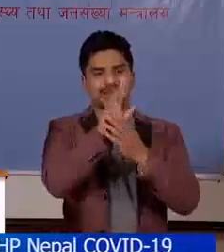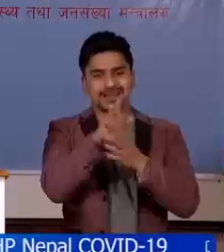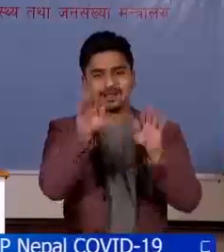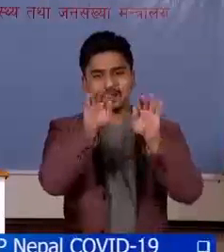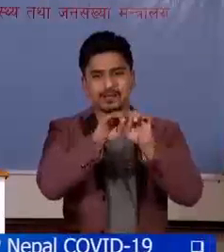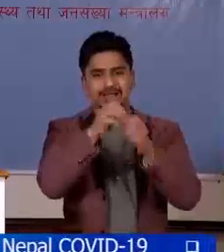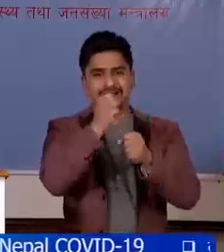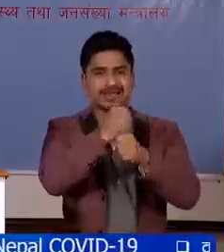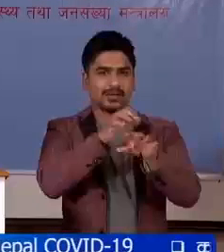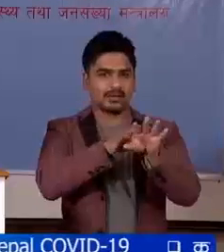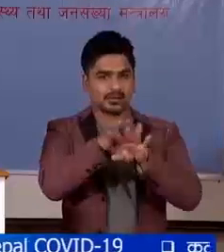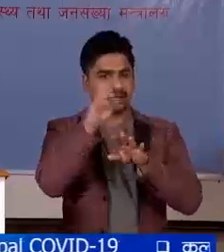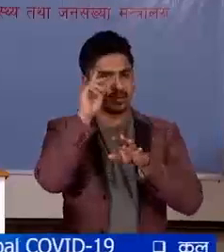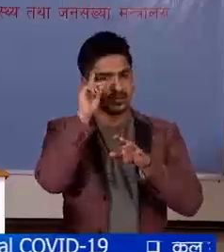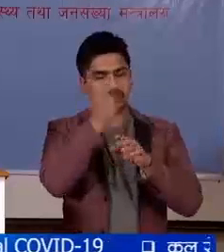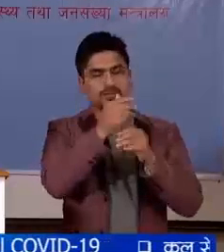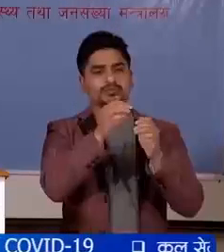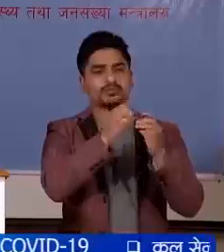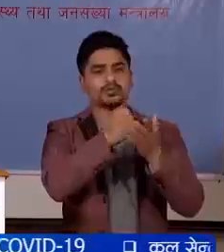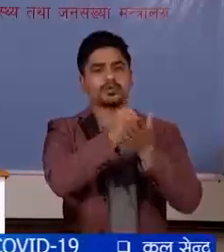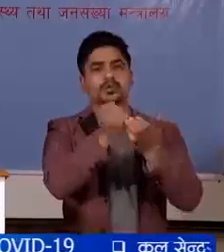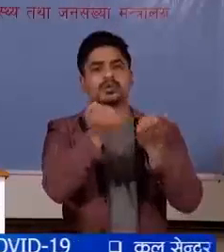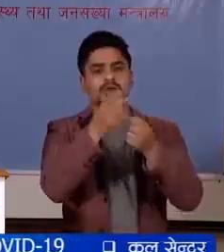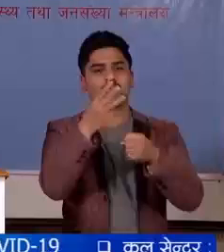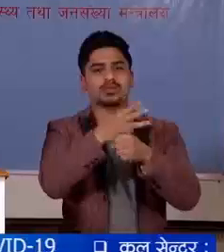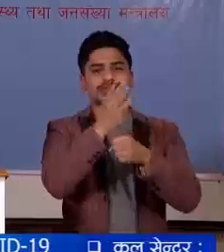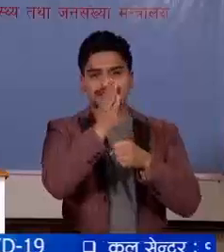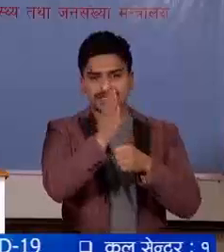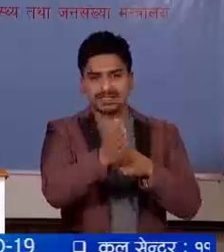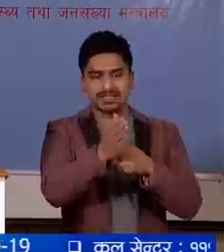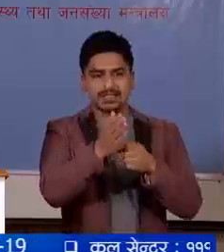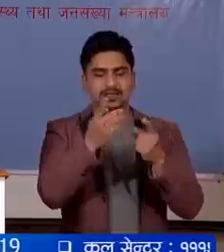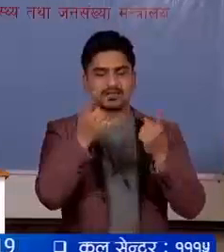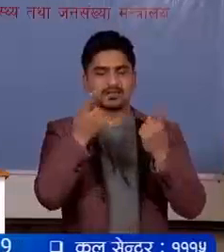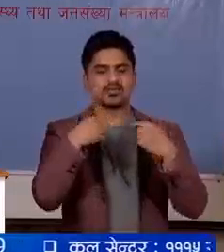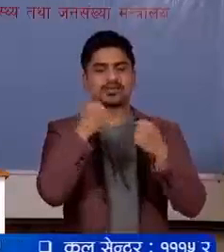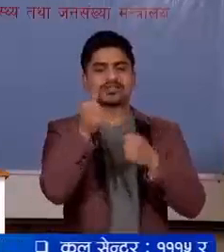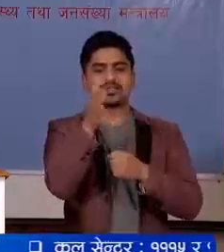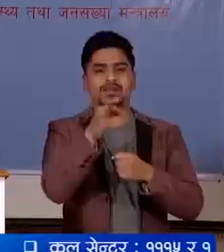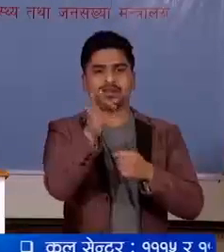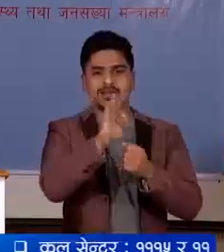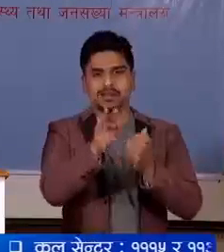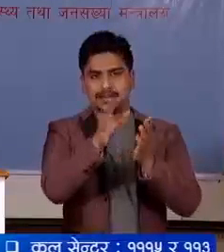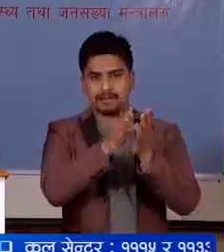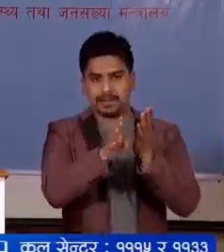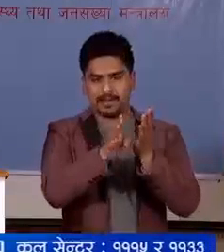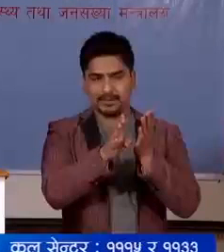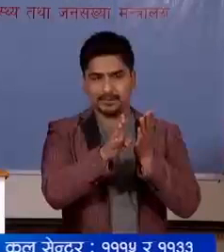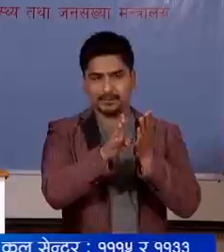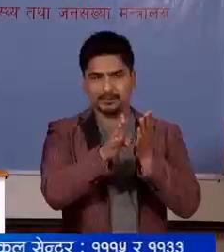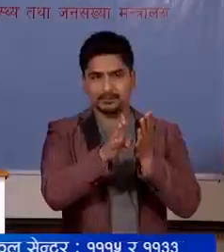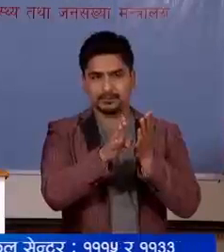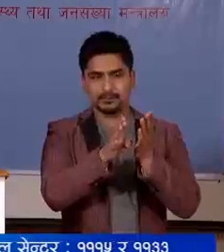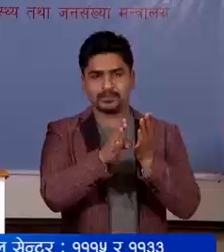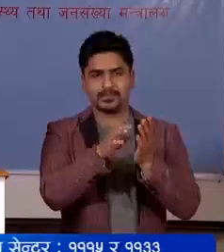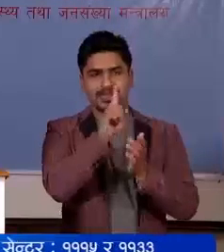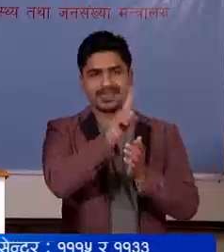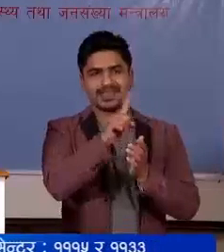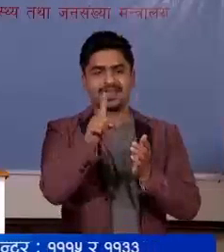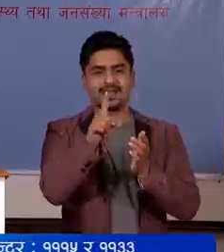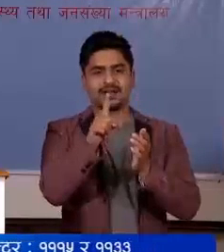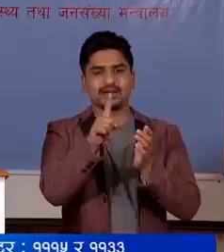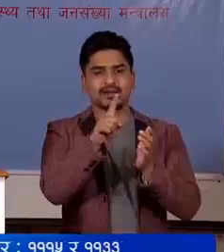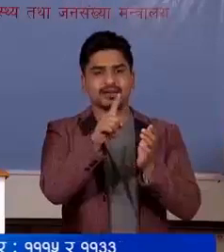सम्मन्धी कारेहरुमा साजी करन गरने उद्धेश चले स्वास्ते तथा जन संखे मंत्रालाय बाट एघारा